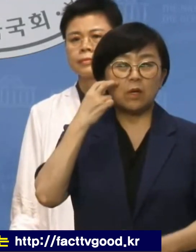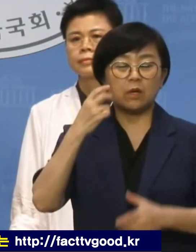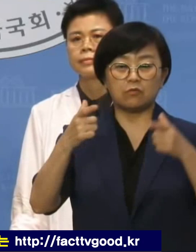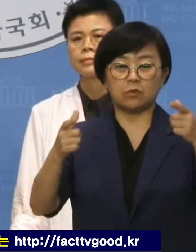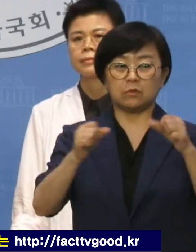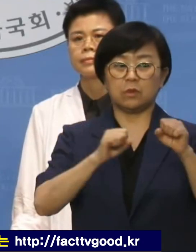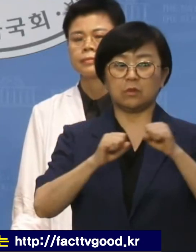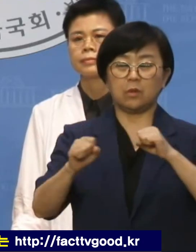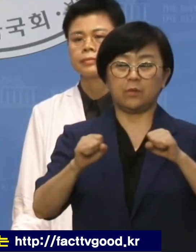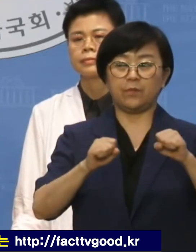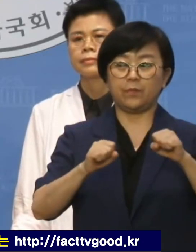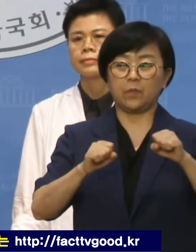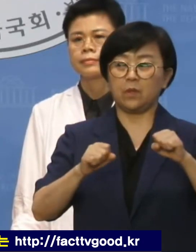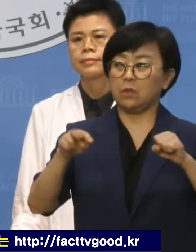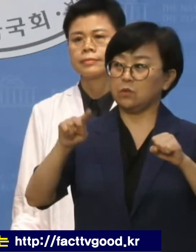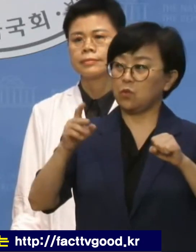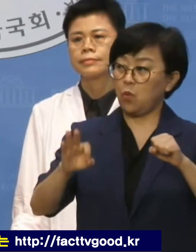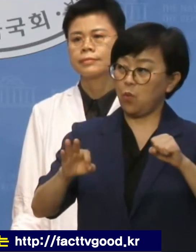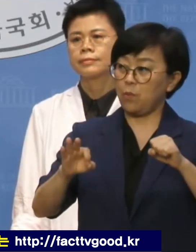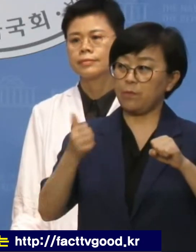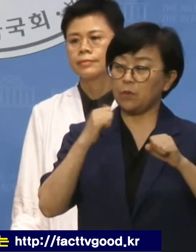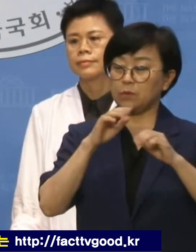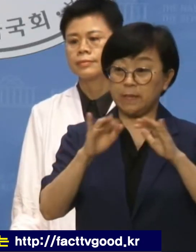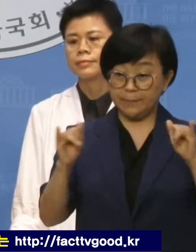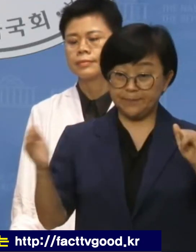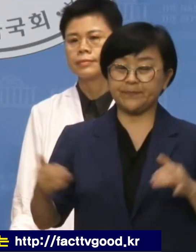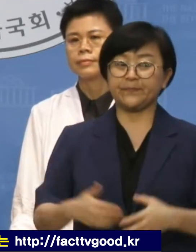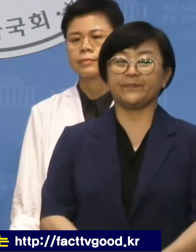활동하시는 우리 민변의 송기호 변호사님 오셨습니다.